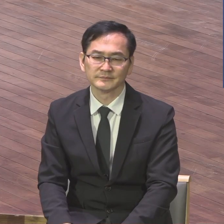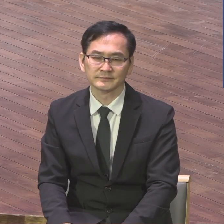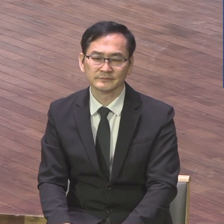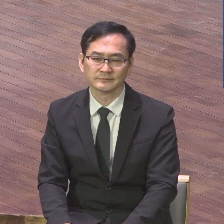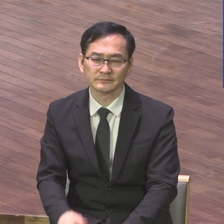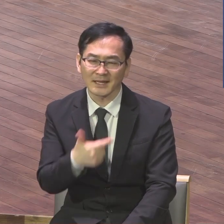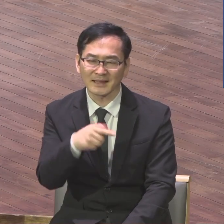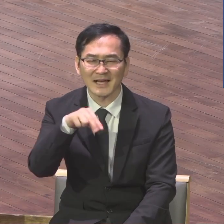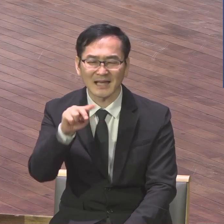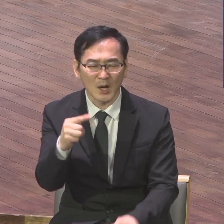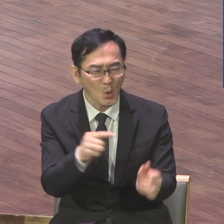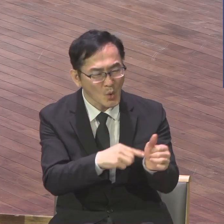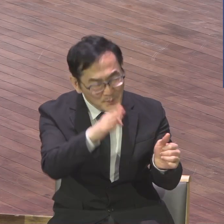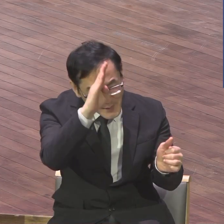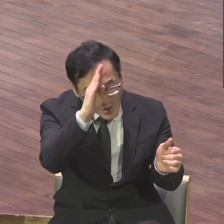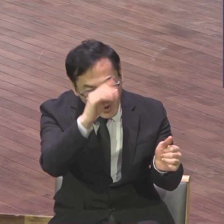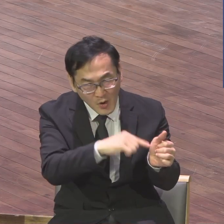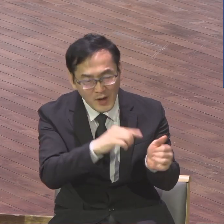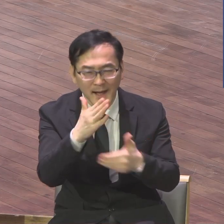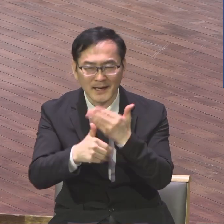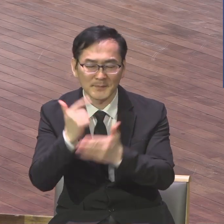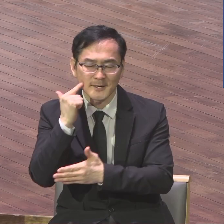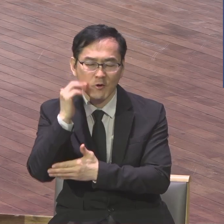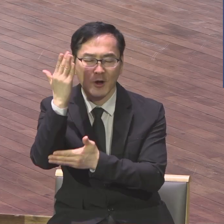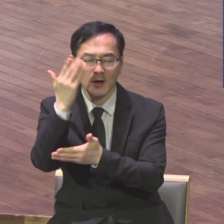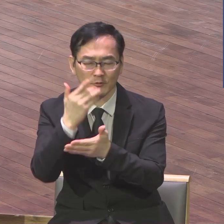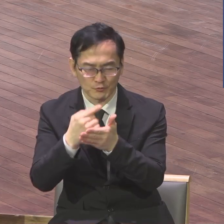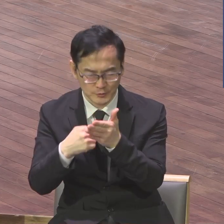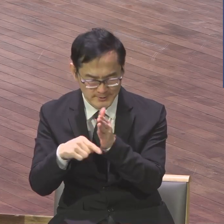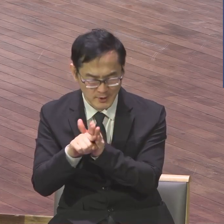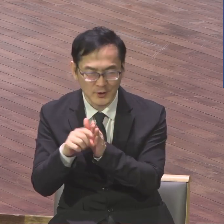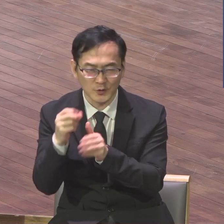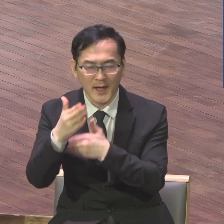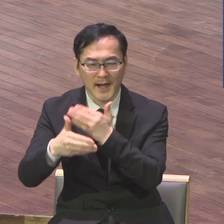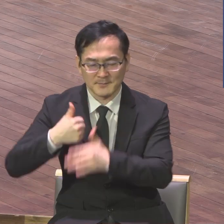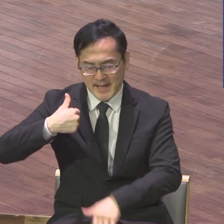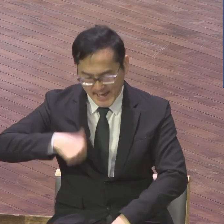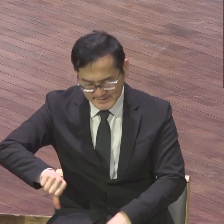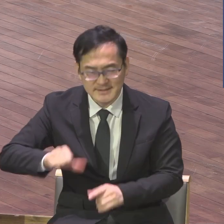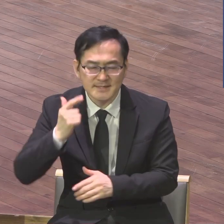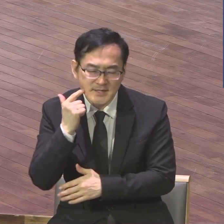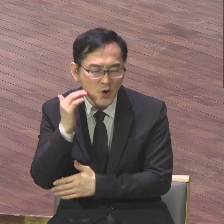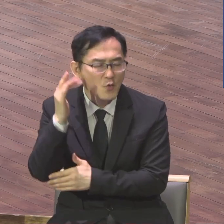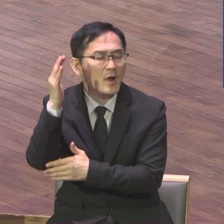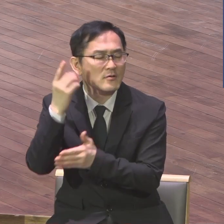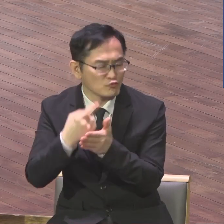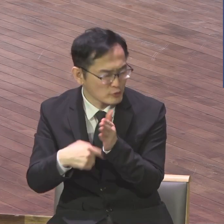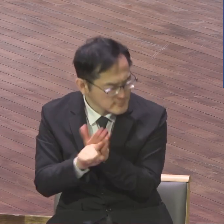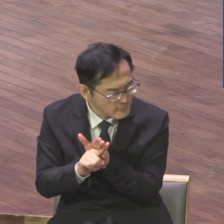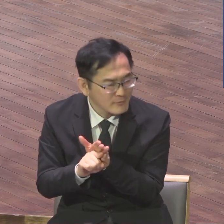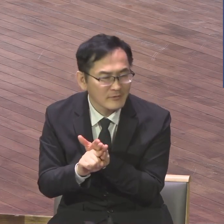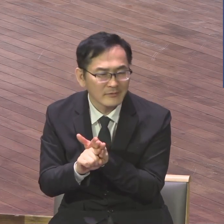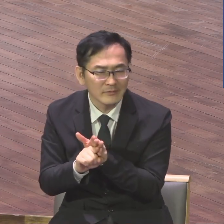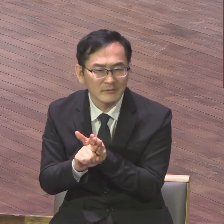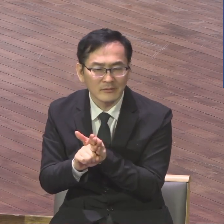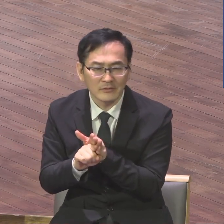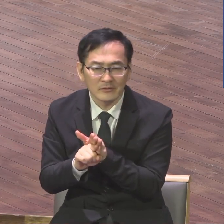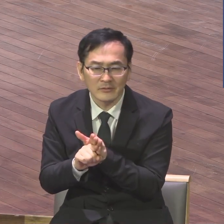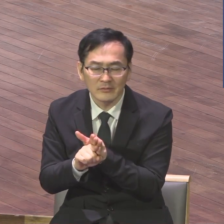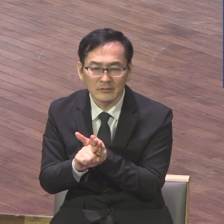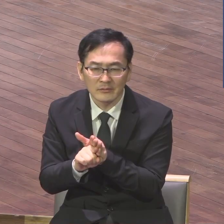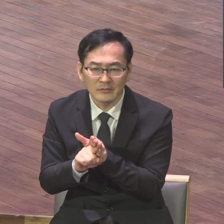나사로가 병든 것은 하나님의 영광과 하나님의 아들이 영광을 받게 되는 사건이라는